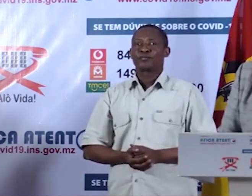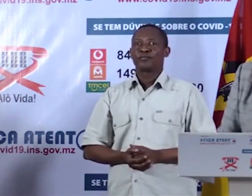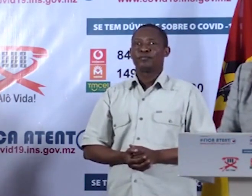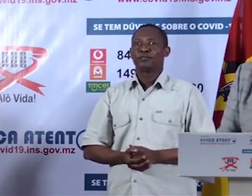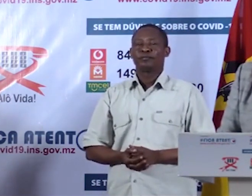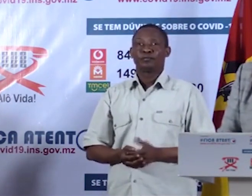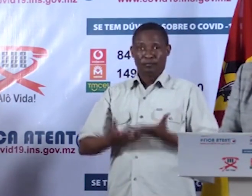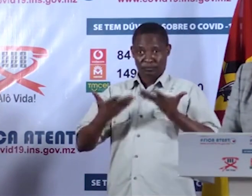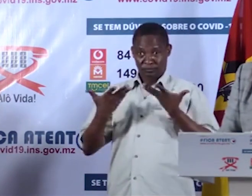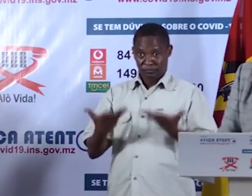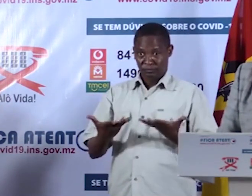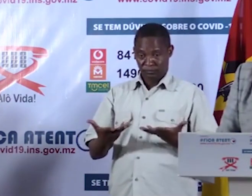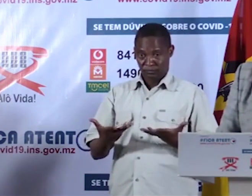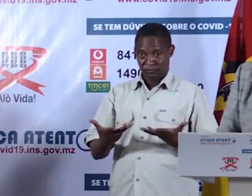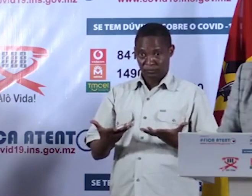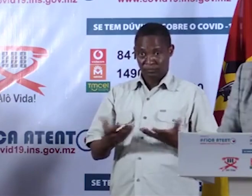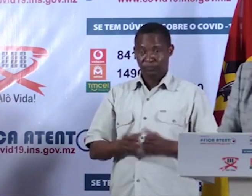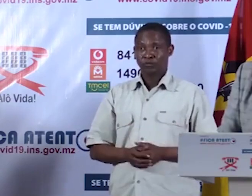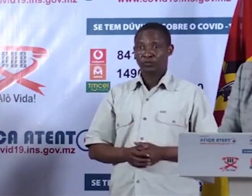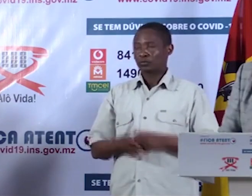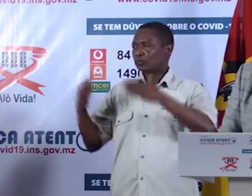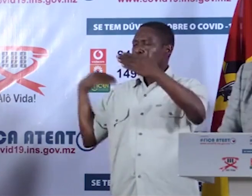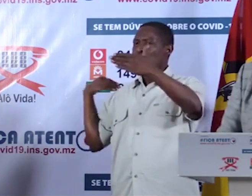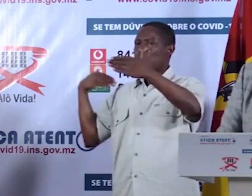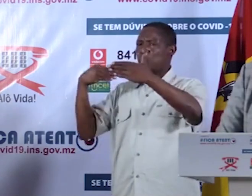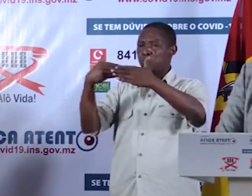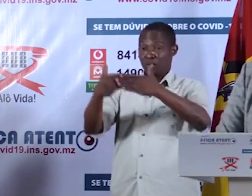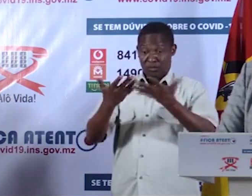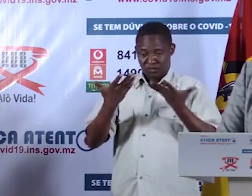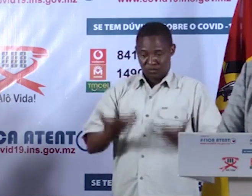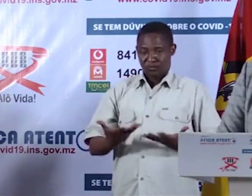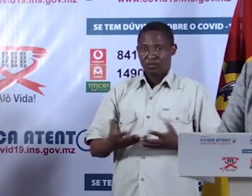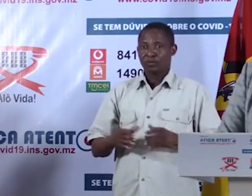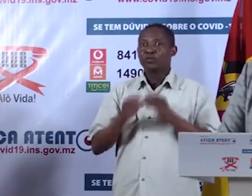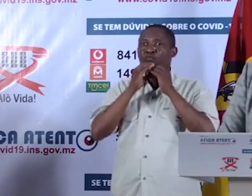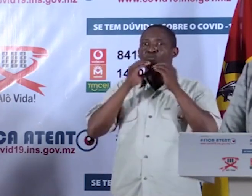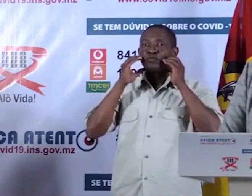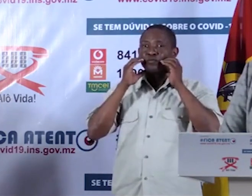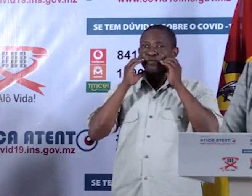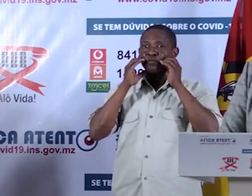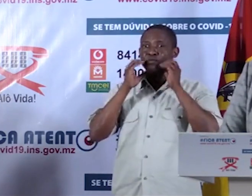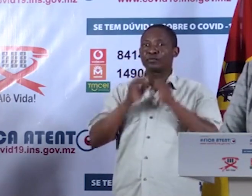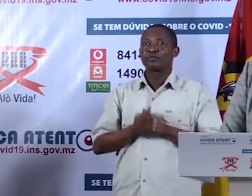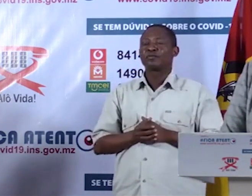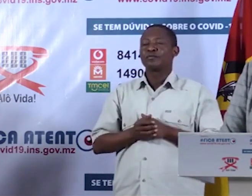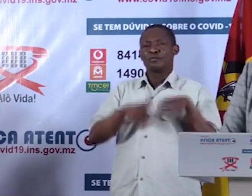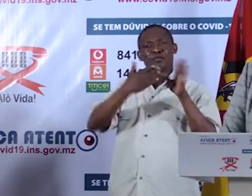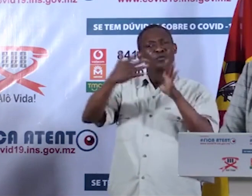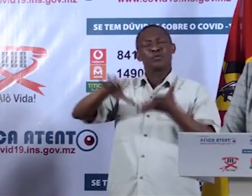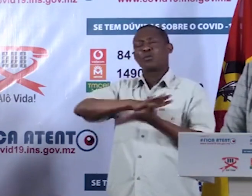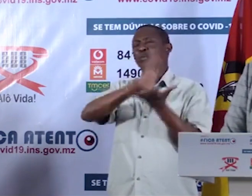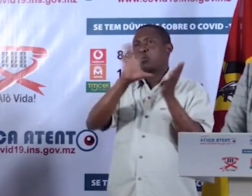Assim, para hoje, até hoje, o nosso país conta com um cumulativo